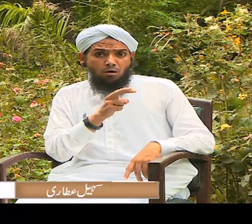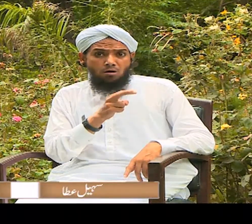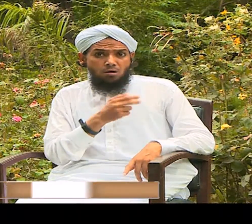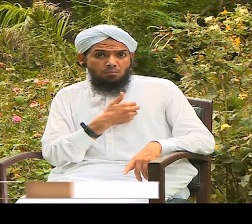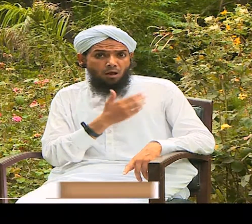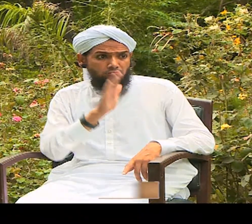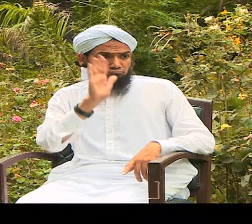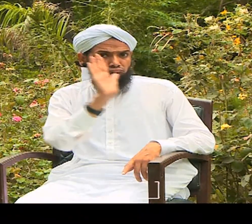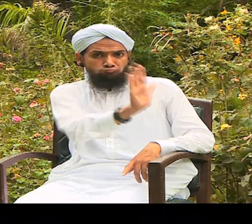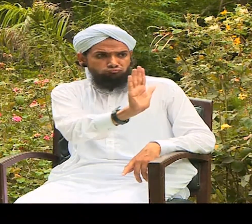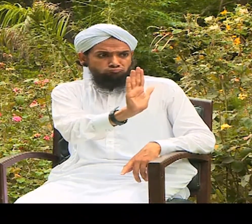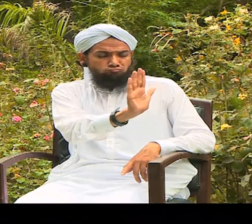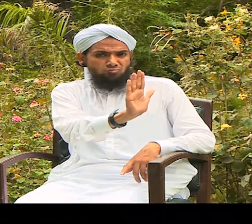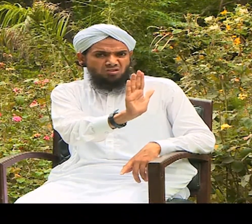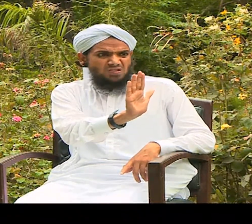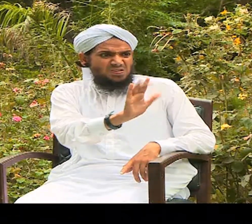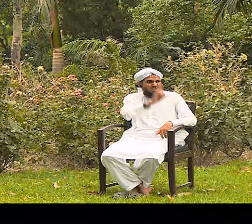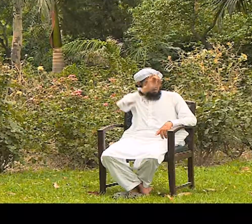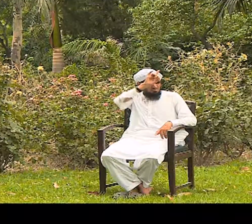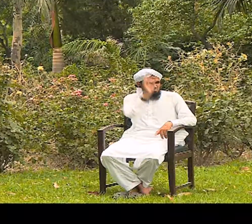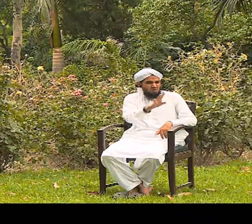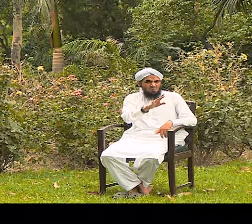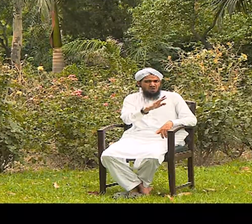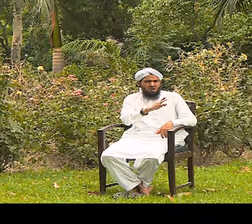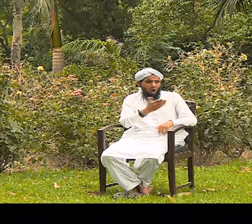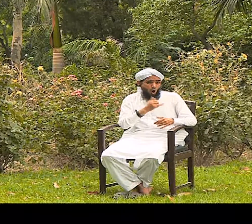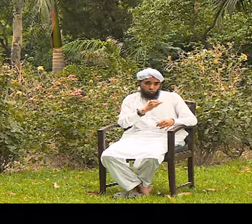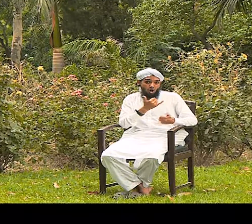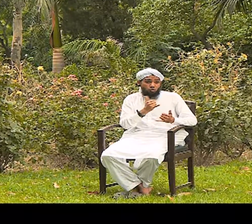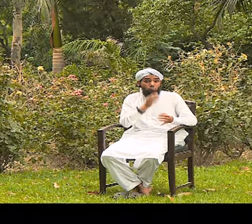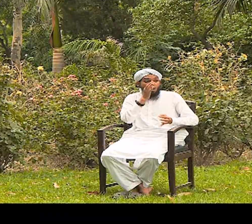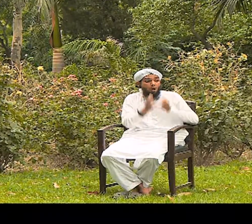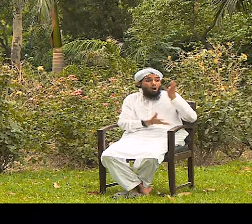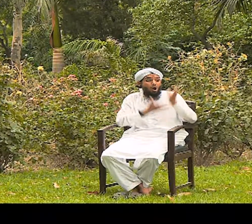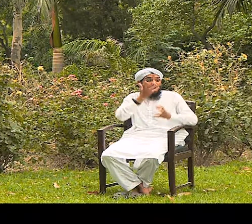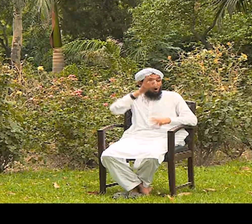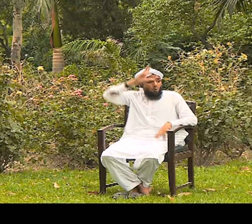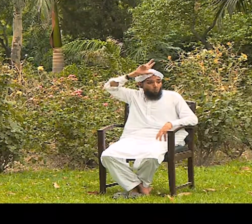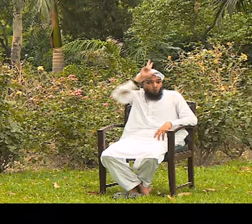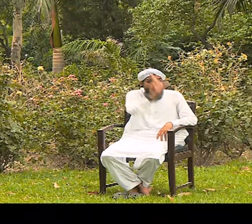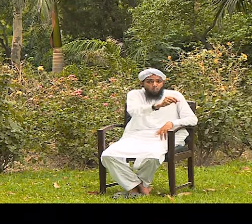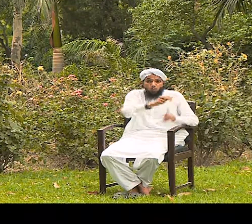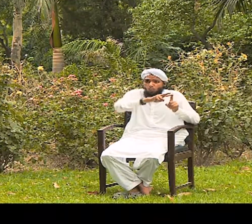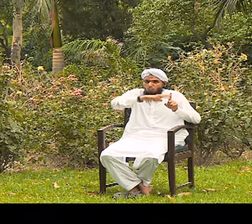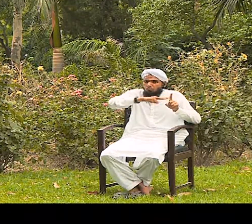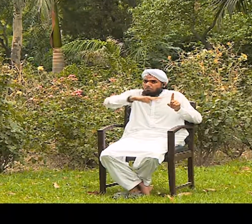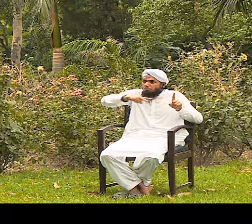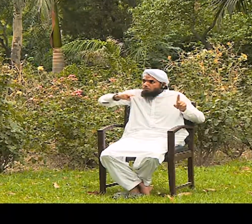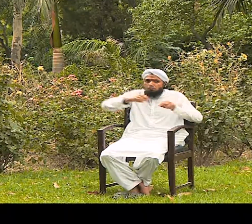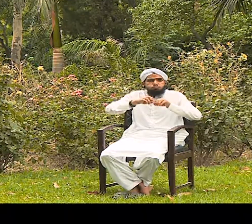طرف اپنا ہاتھ بڑھایا اور کہا اے منحوس انسان، قریب ہے کہ جو آگ تجھ پر نازل ہونے والی ہے وہ ساری